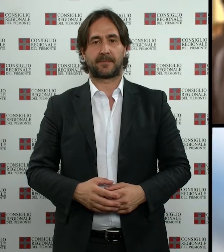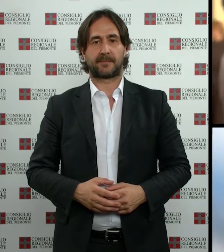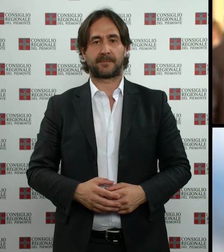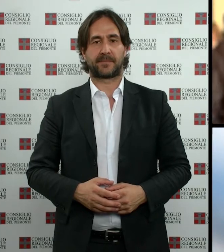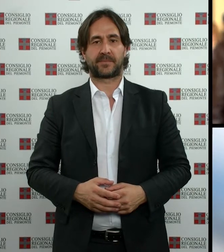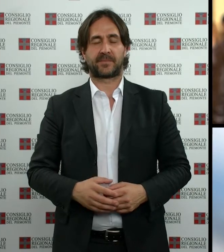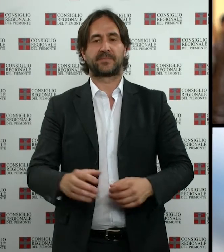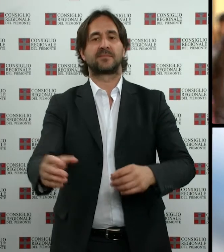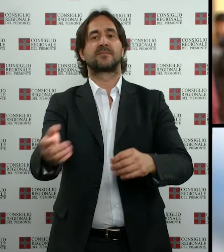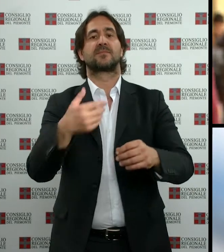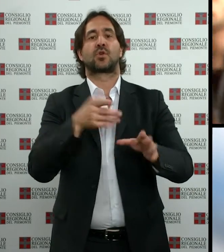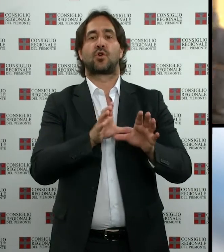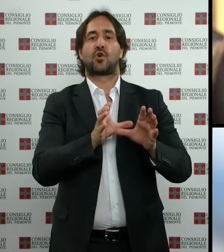Comitato per i diritti umani.